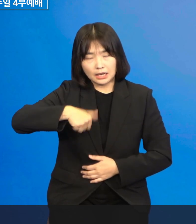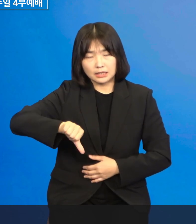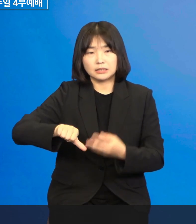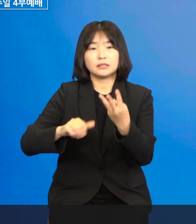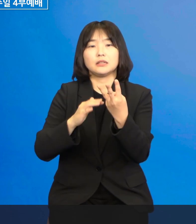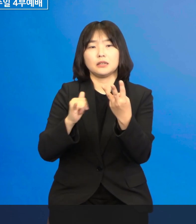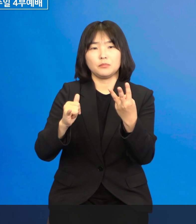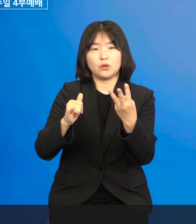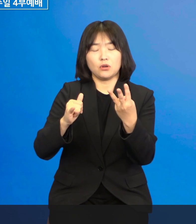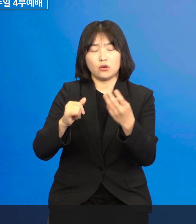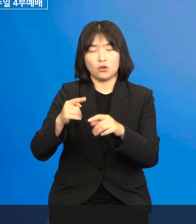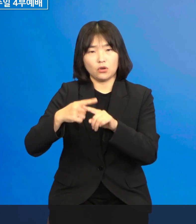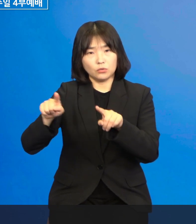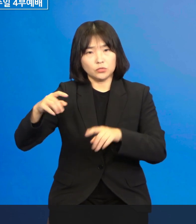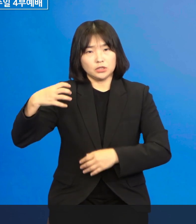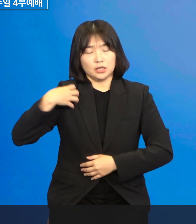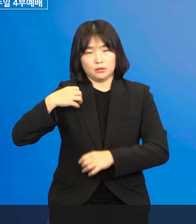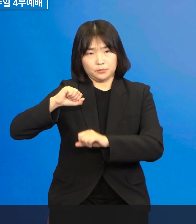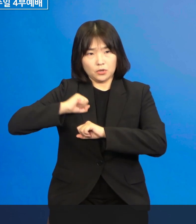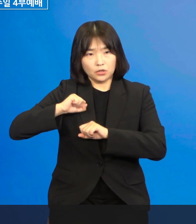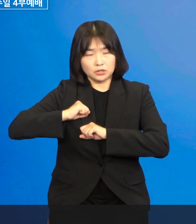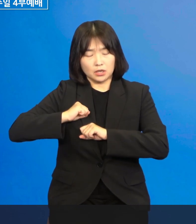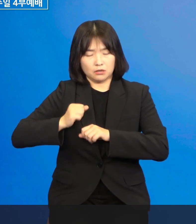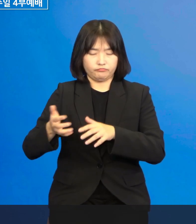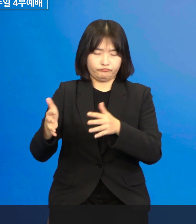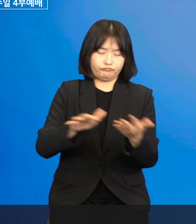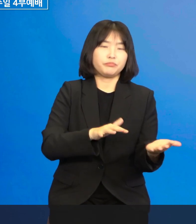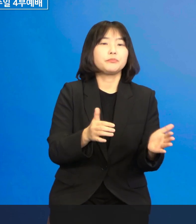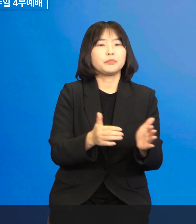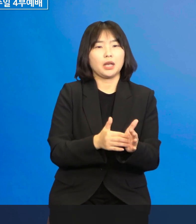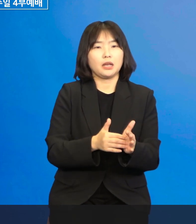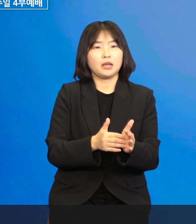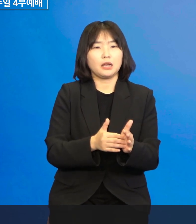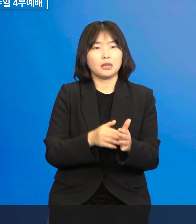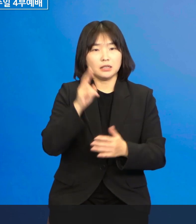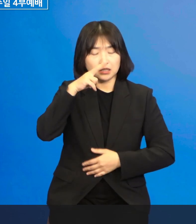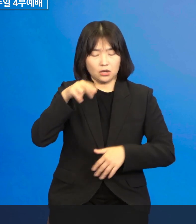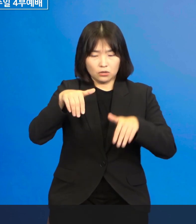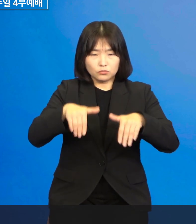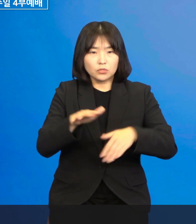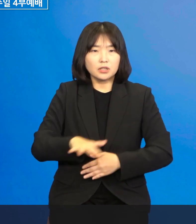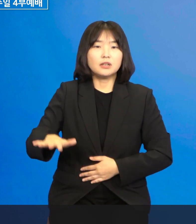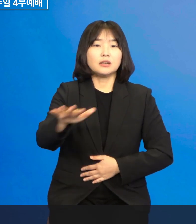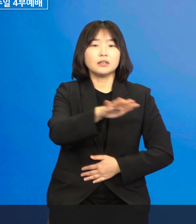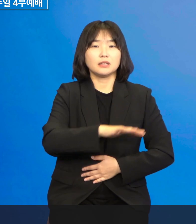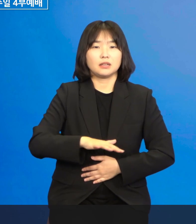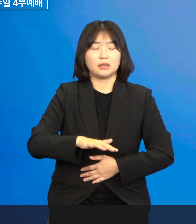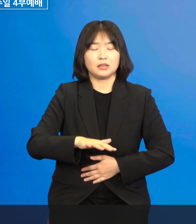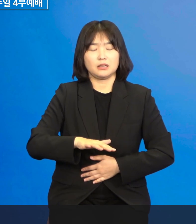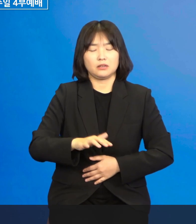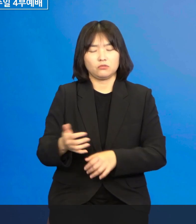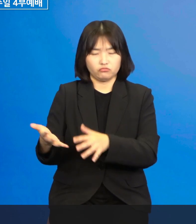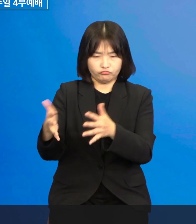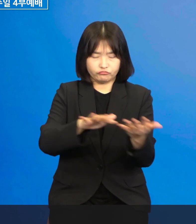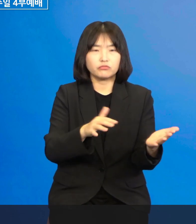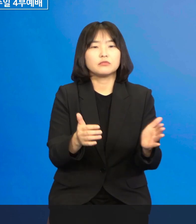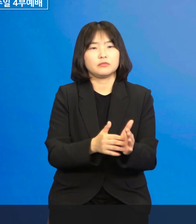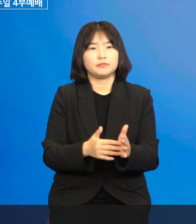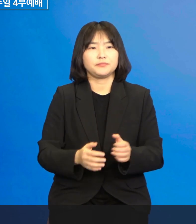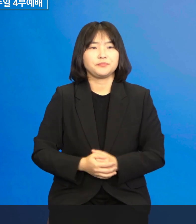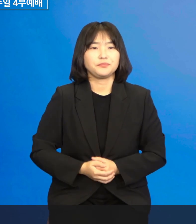세 아들과 사울의 무기 담당 병사가 이렇게 죽었다. 사울의 부하도 그날 다 함께